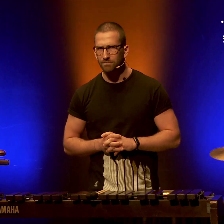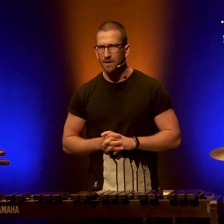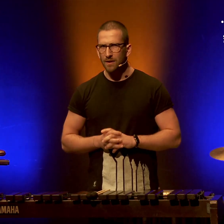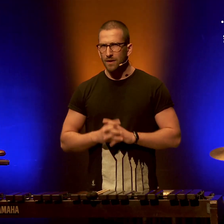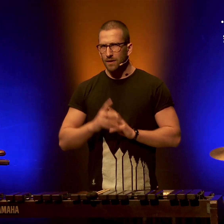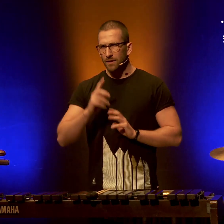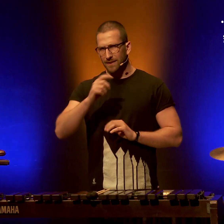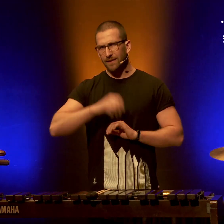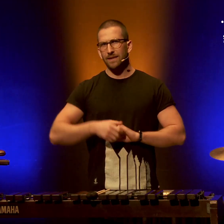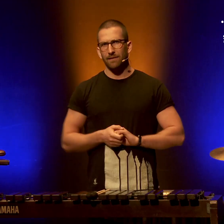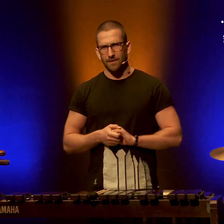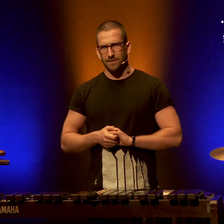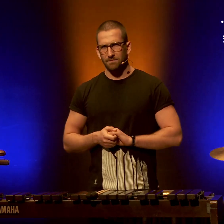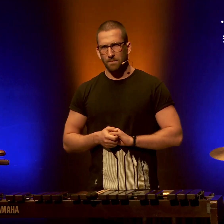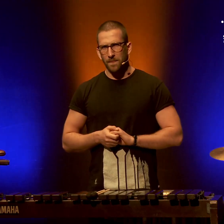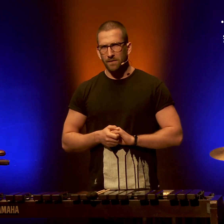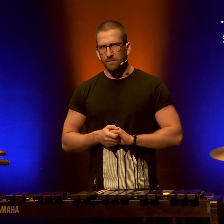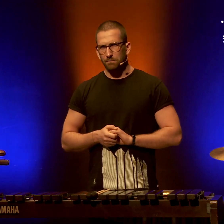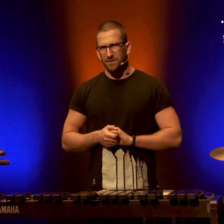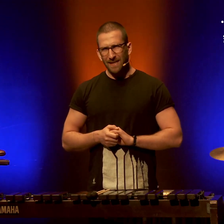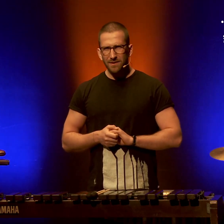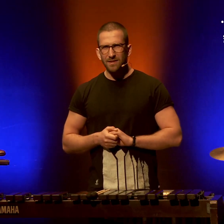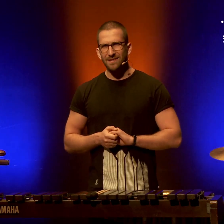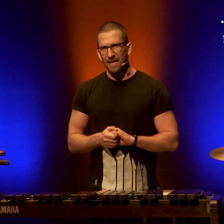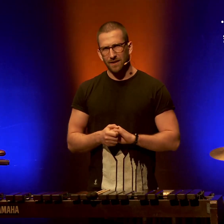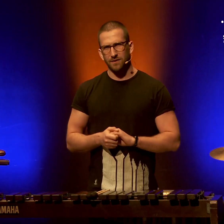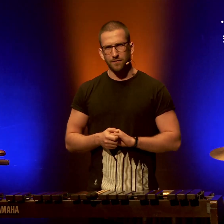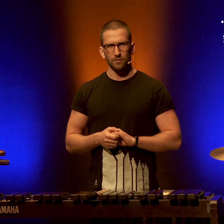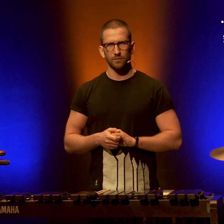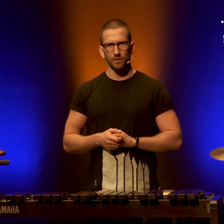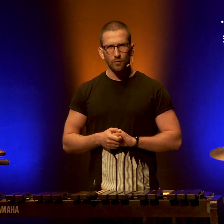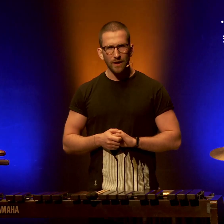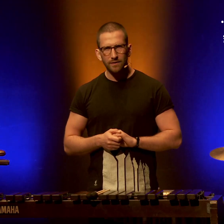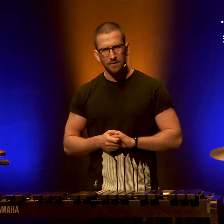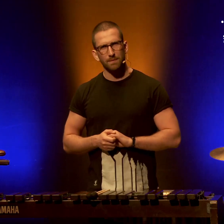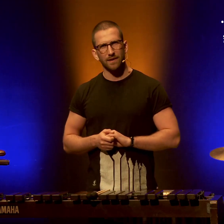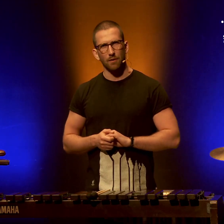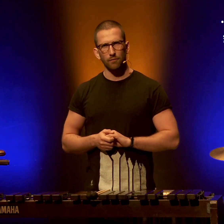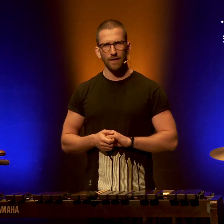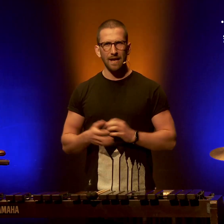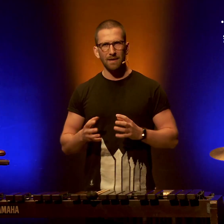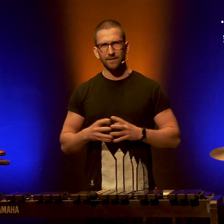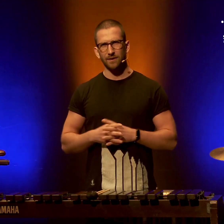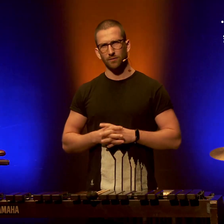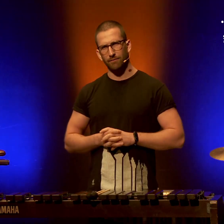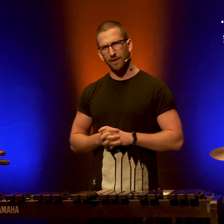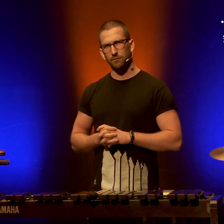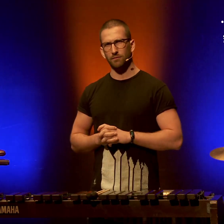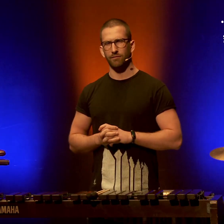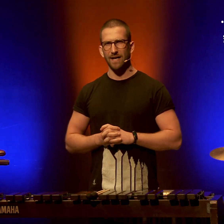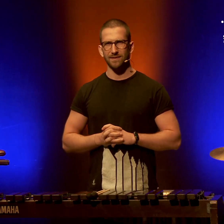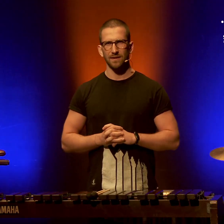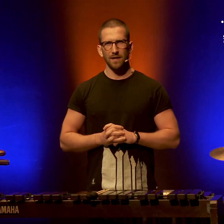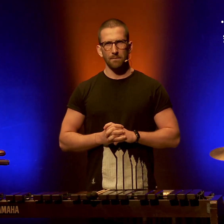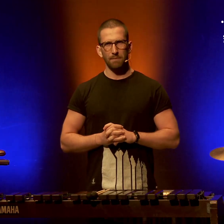idiofonów. Zadanie dla Was. Postarajcie się znaleźć wśród kuchennych szpargałów elementy, które